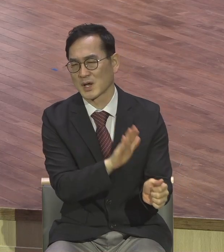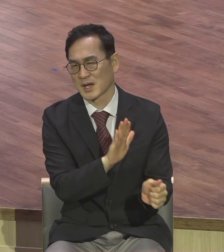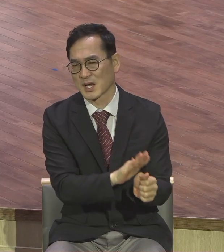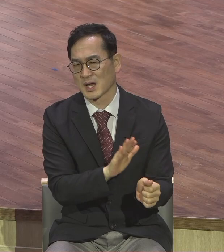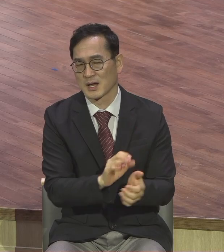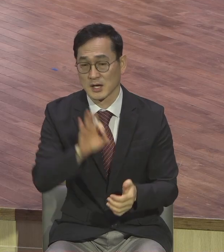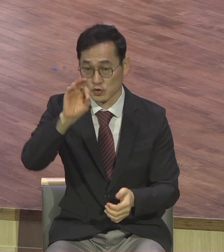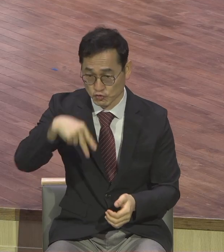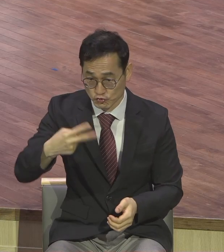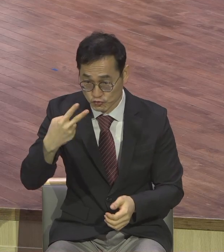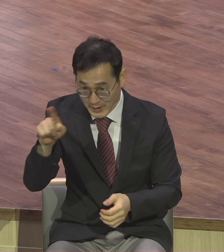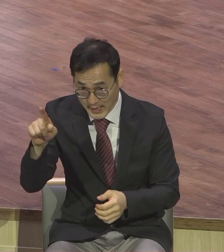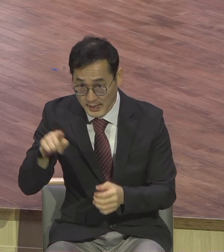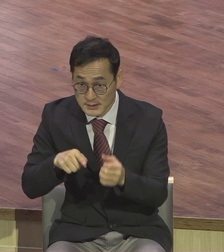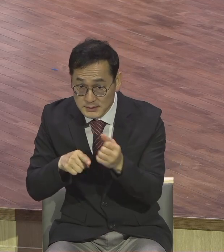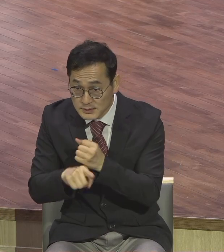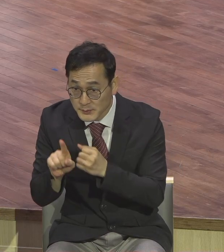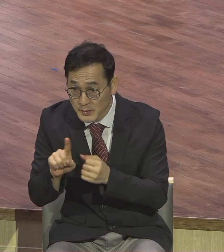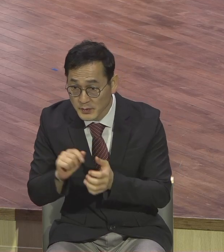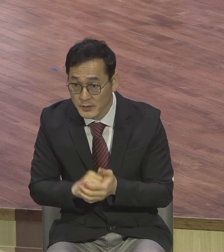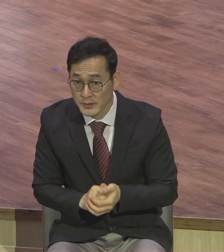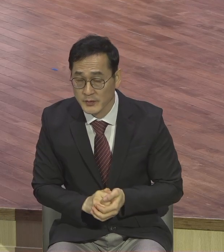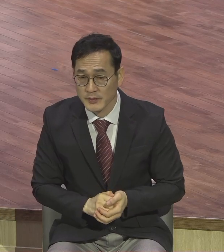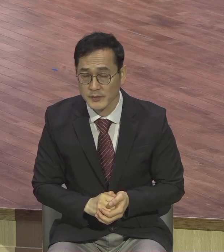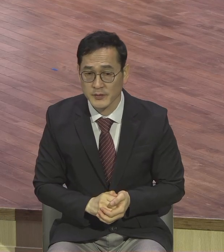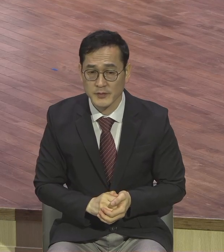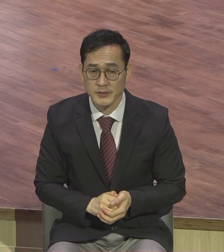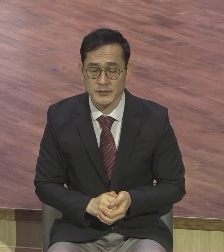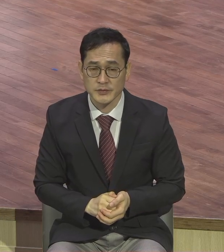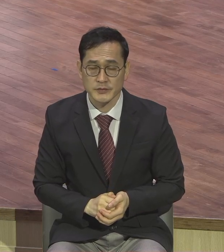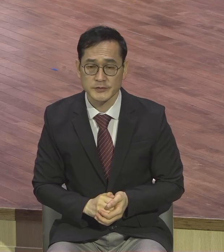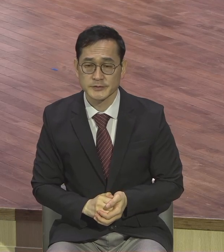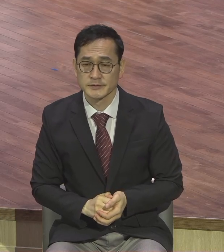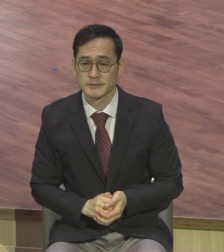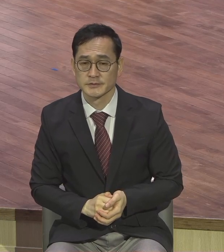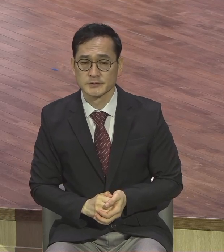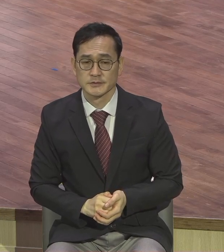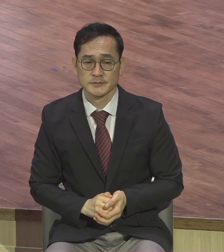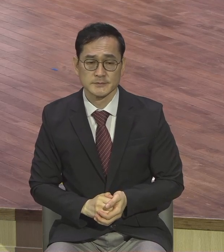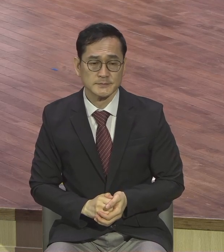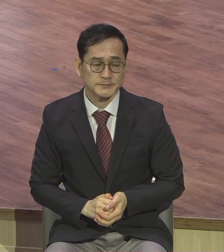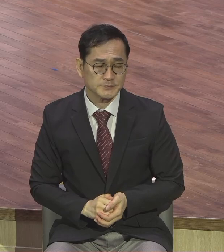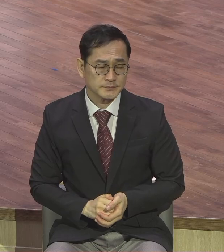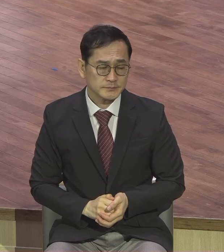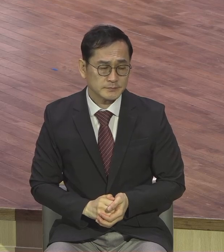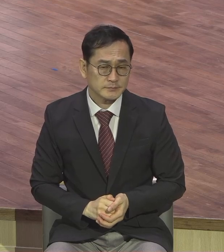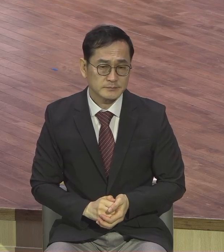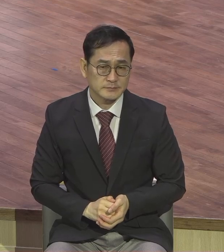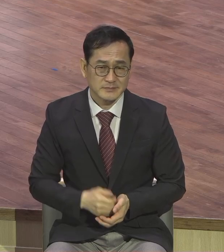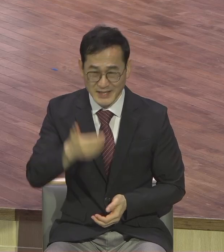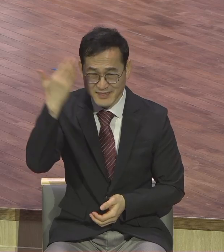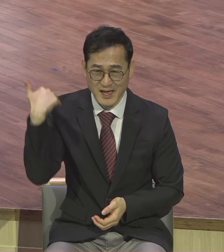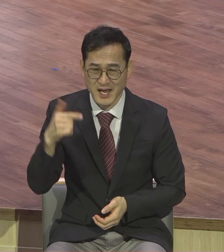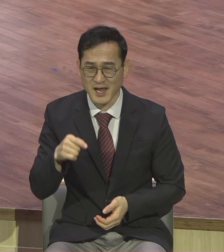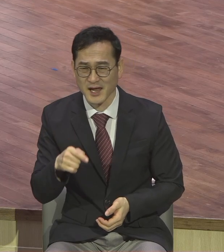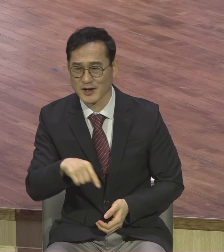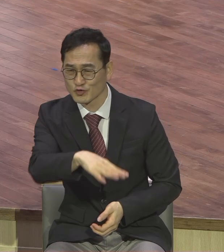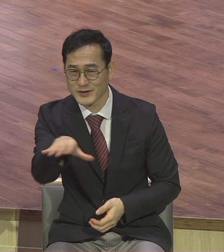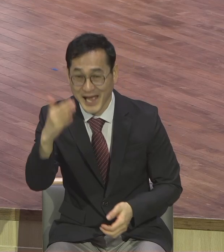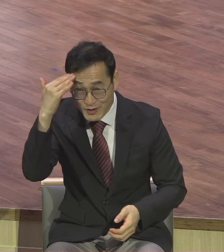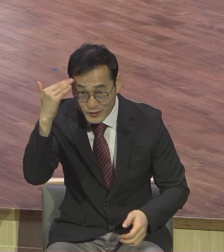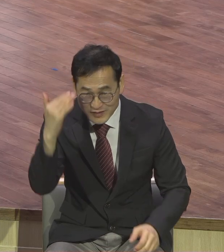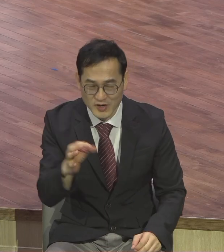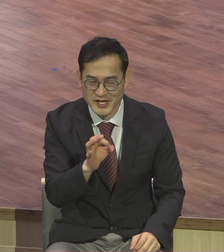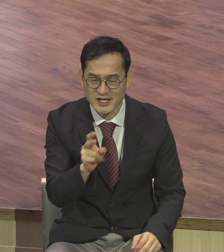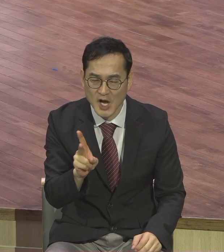이름의 뜻이 뭐냐. 우리나라에도 뭐 같은 이름이 요즘은 좀 적지만 옛날에 많았잖아요. 영자, 순자,